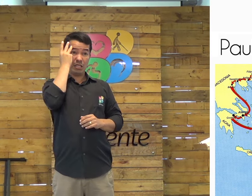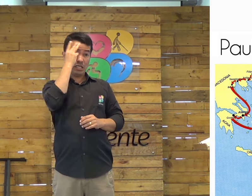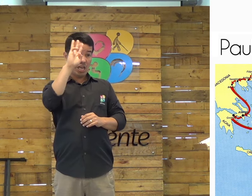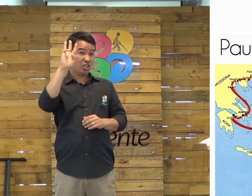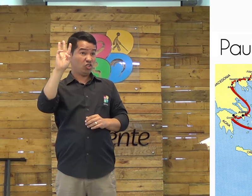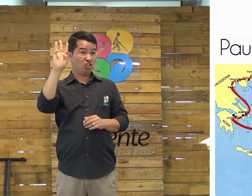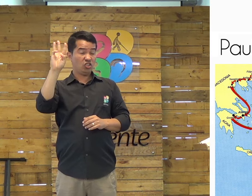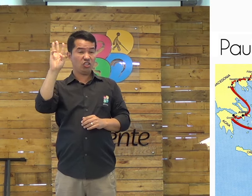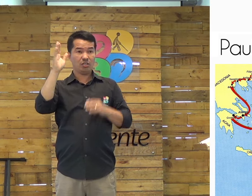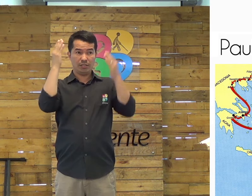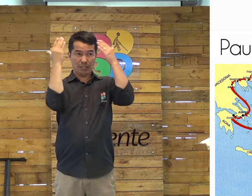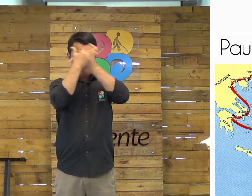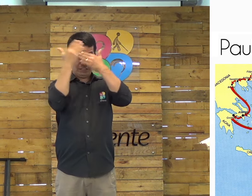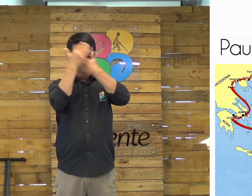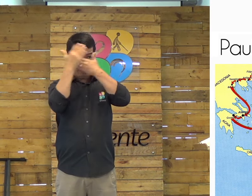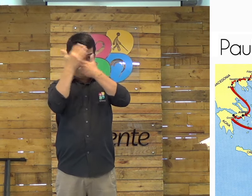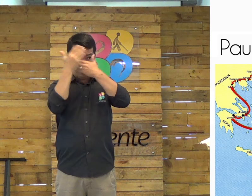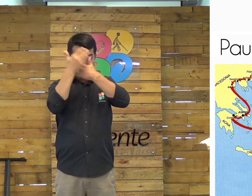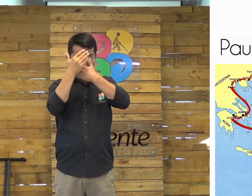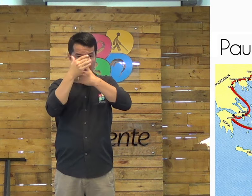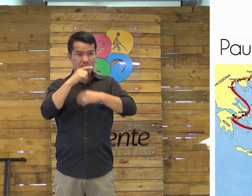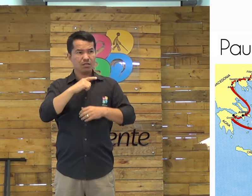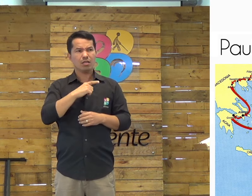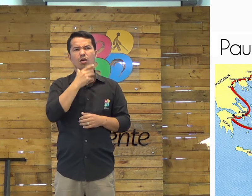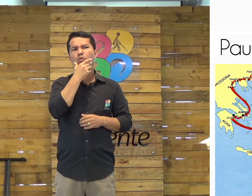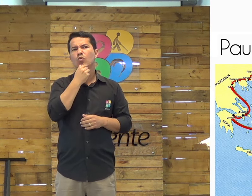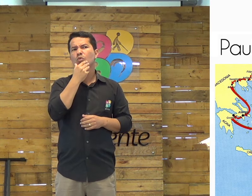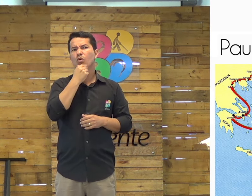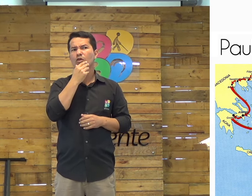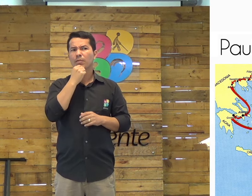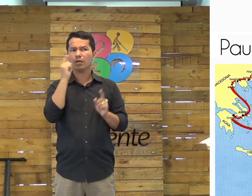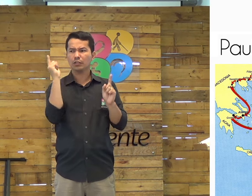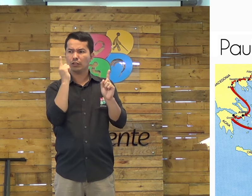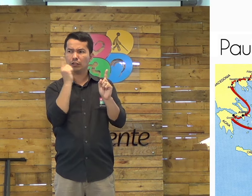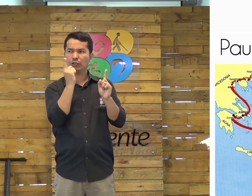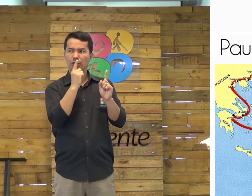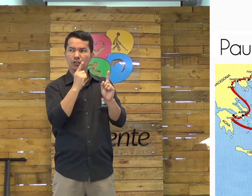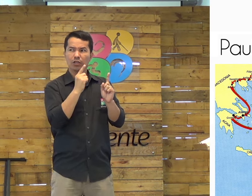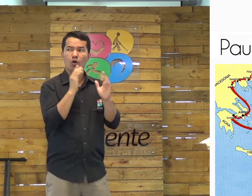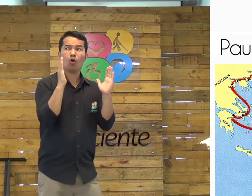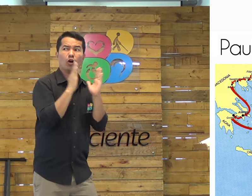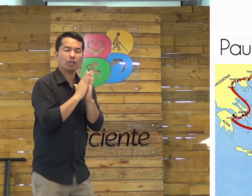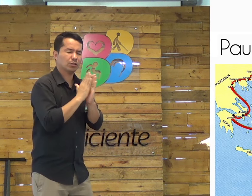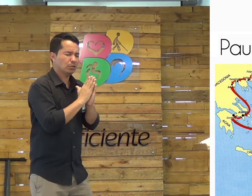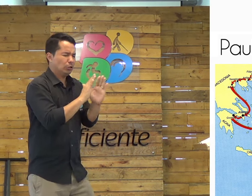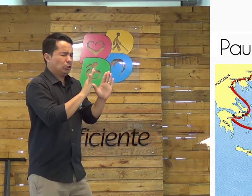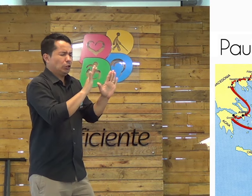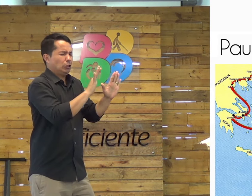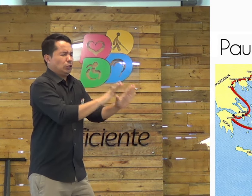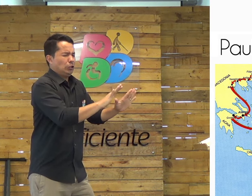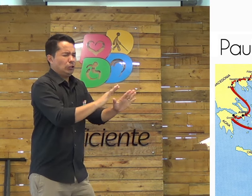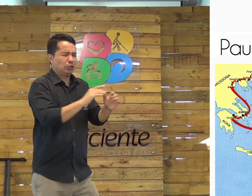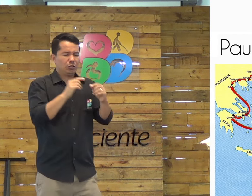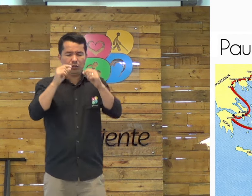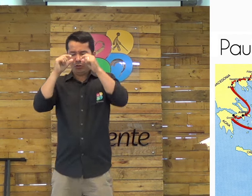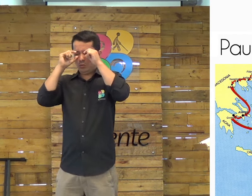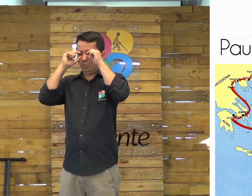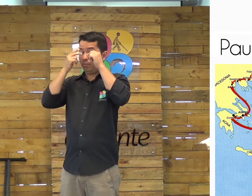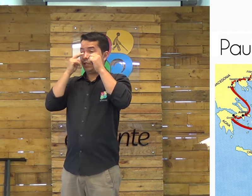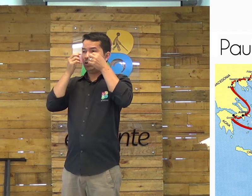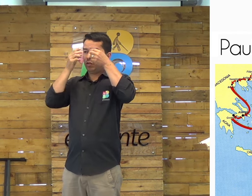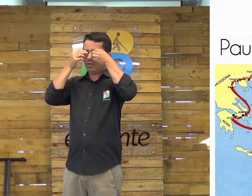luz e ficou 3 dias cegos. E teve um moço que chegou para lá com